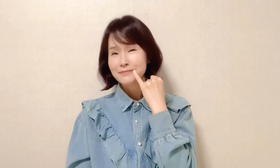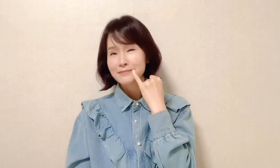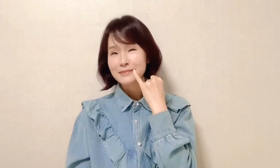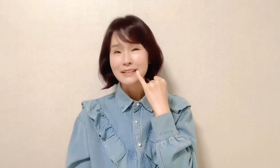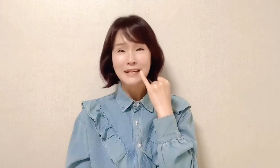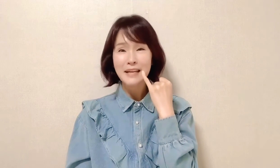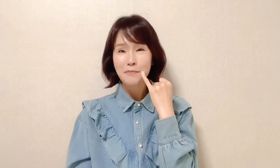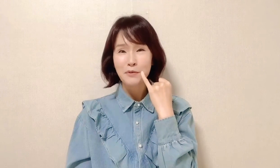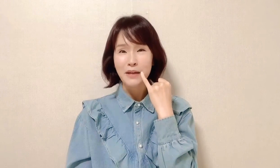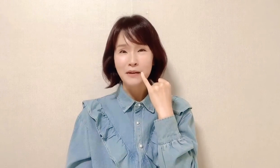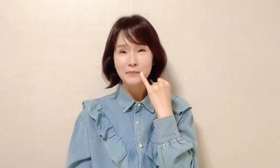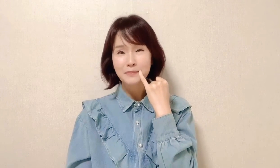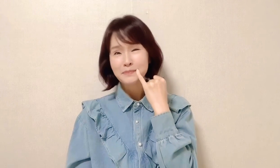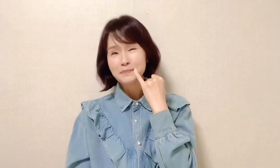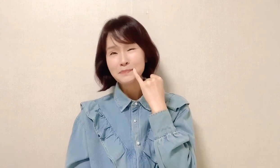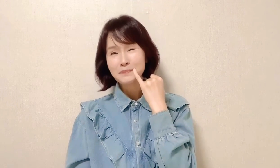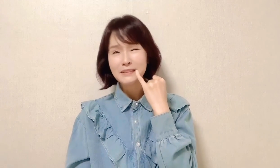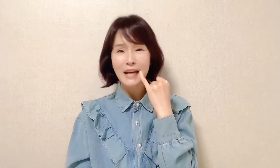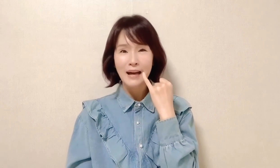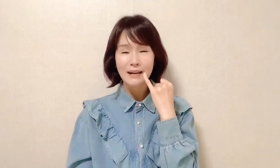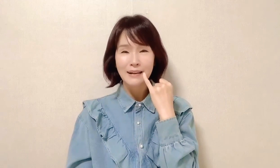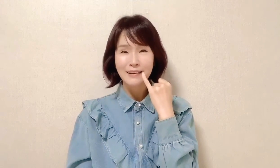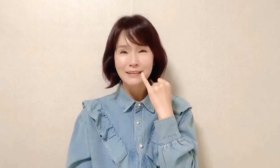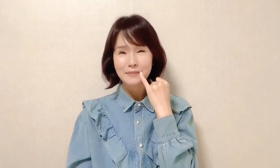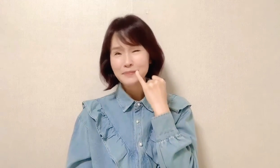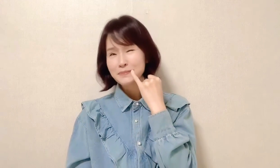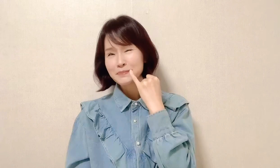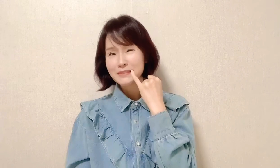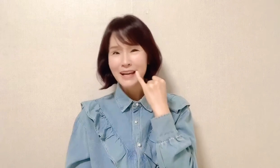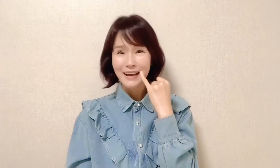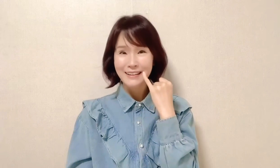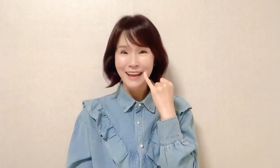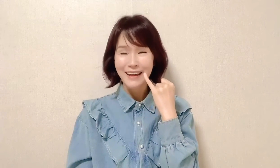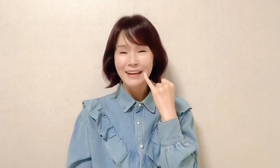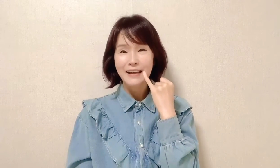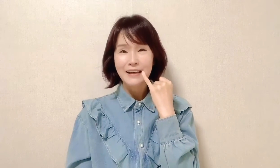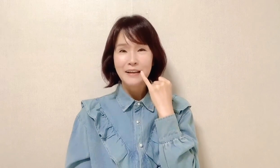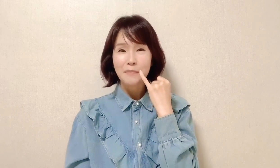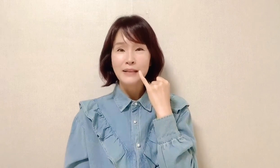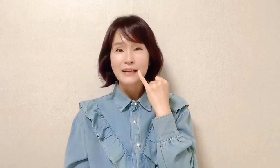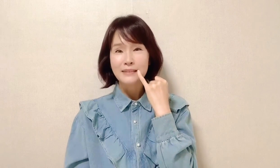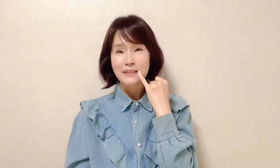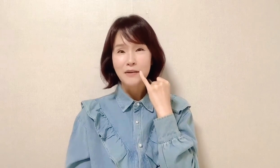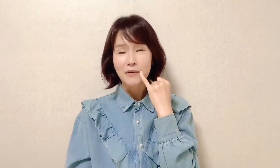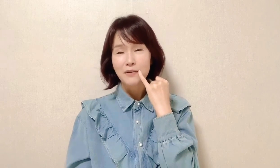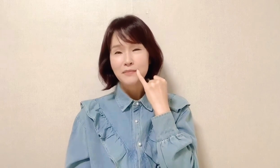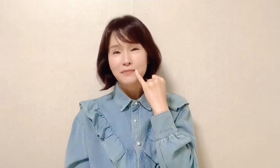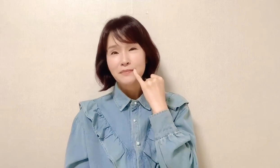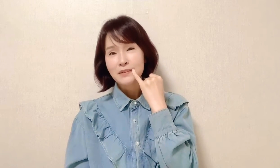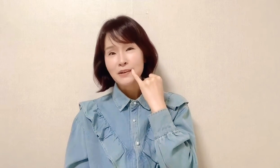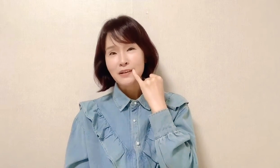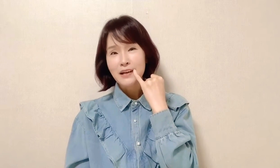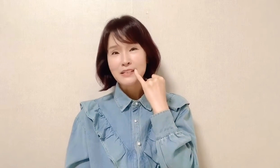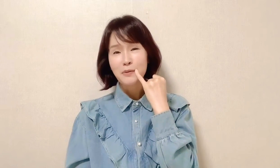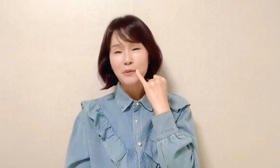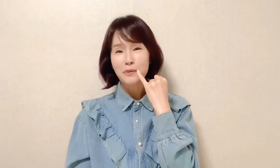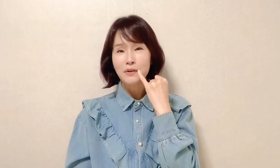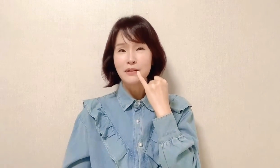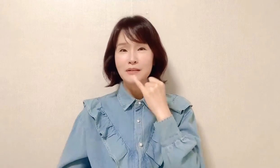이렇게 짜다는 표현이에요. 짜, 짜. 네. 바다는 그래서 이렇게 하시고